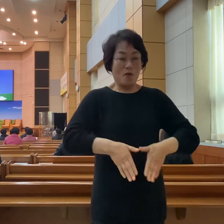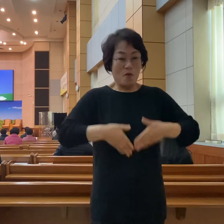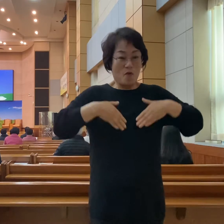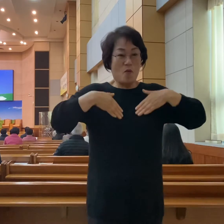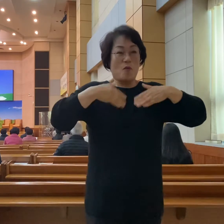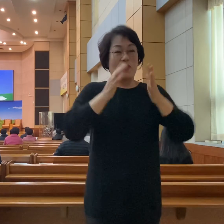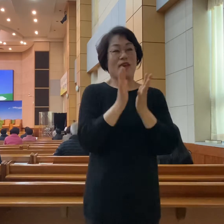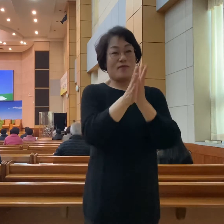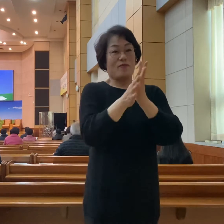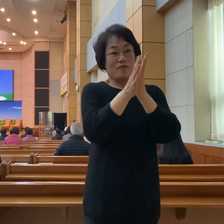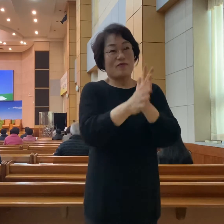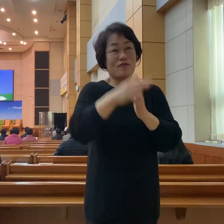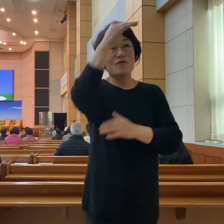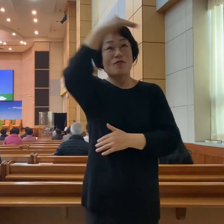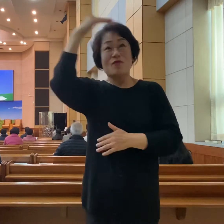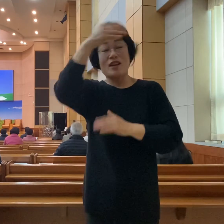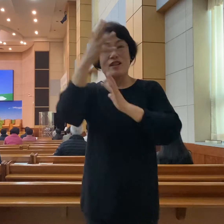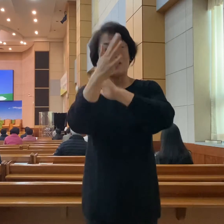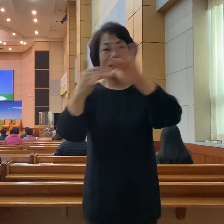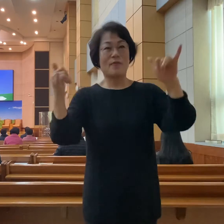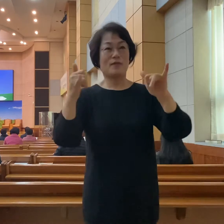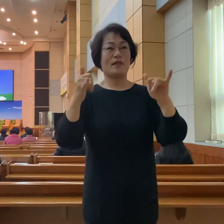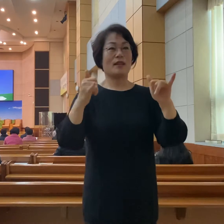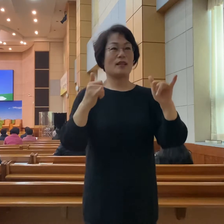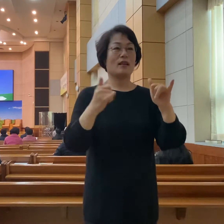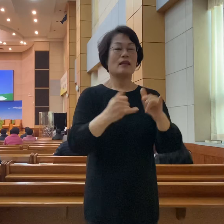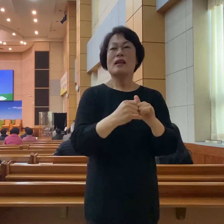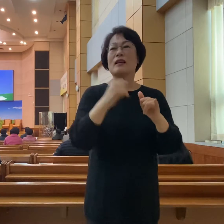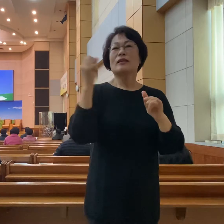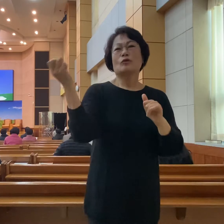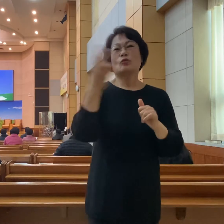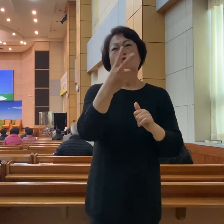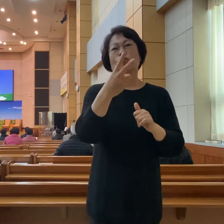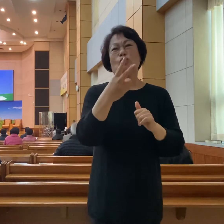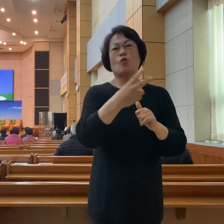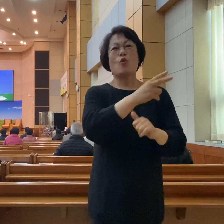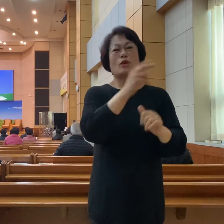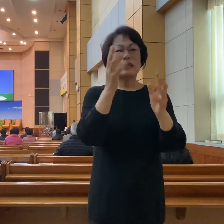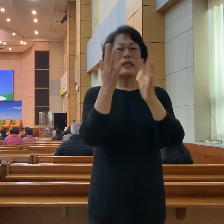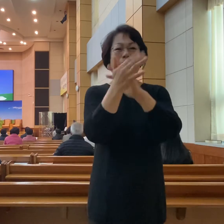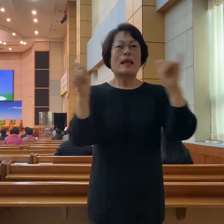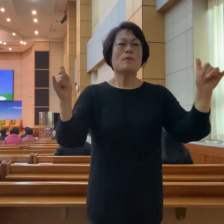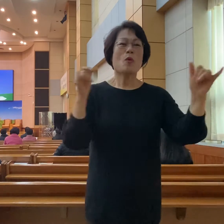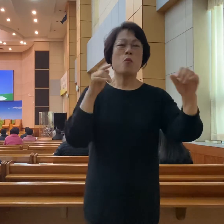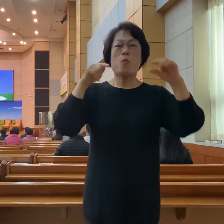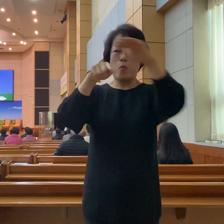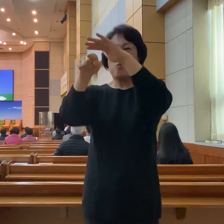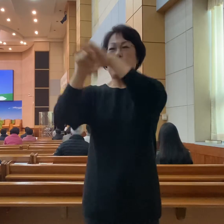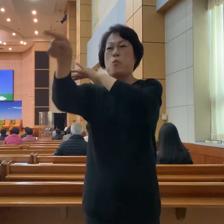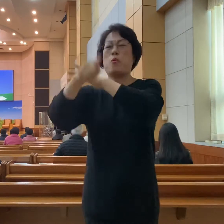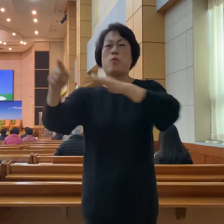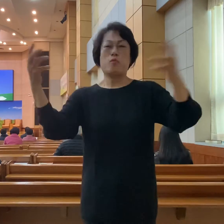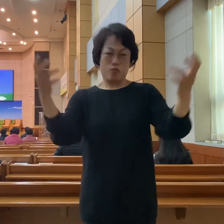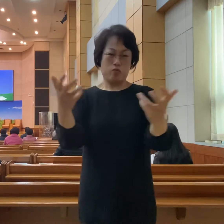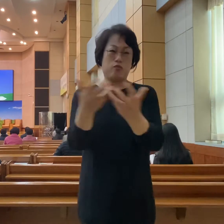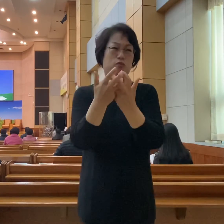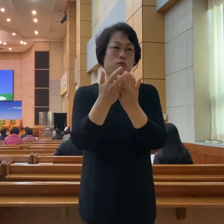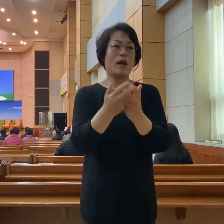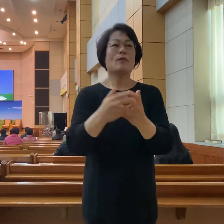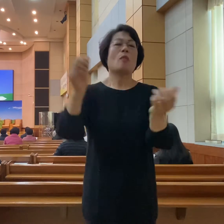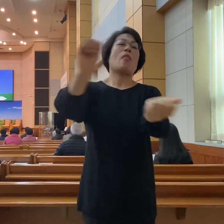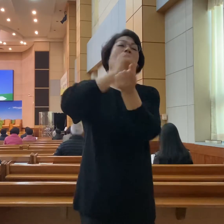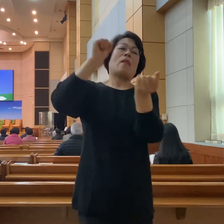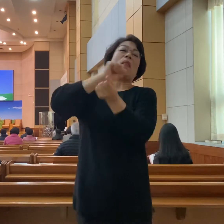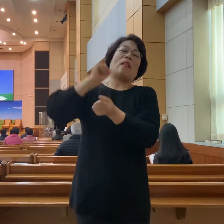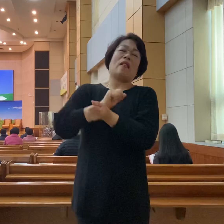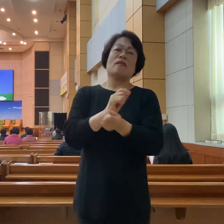시작하게 되면 이제 4차 유행 이것도 사실은 익히 예측을 할 수 있는 그런